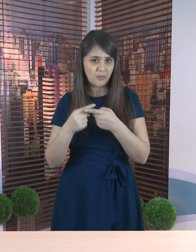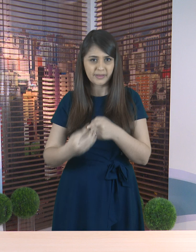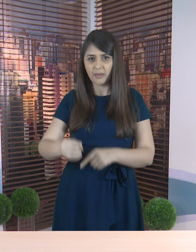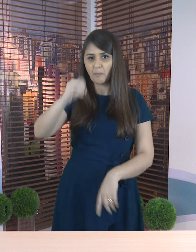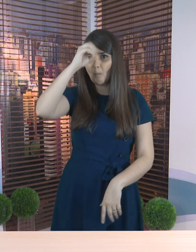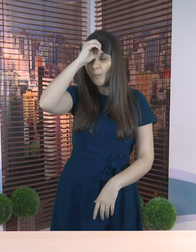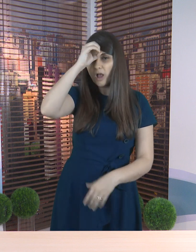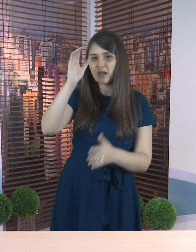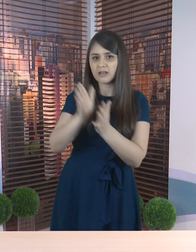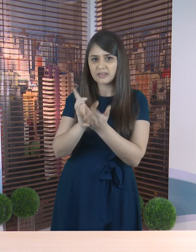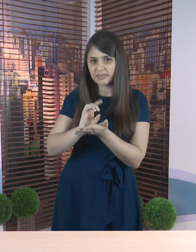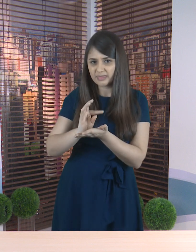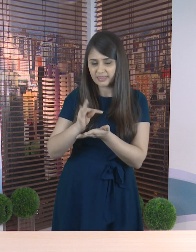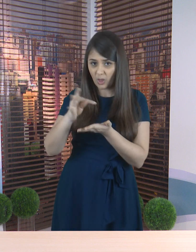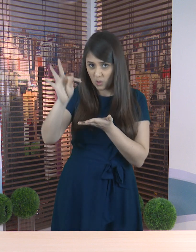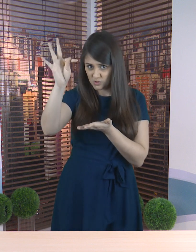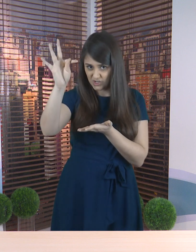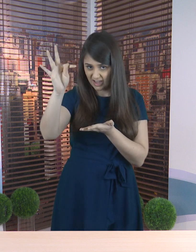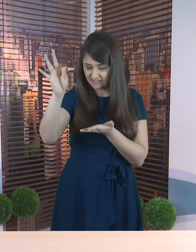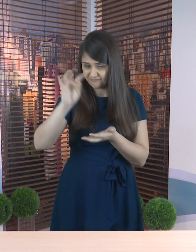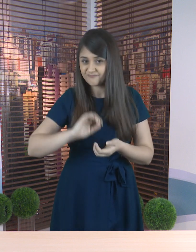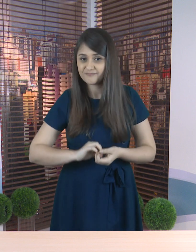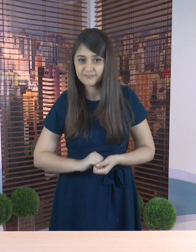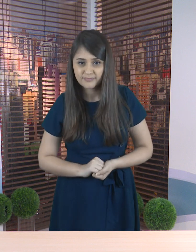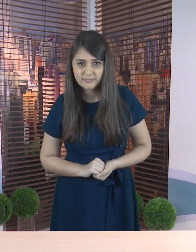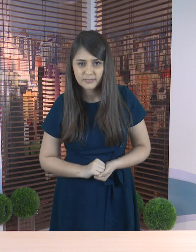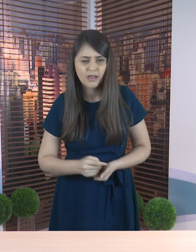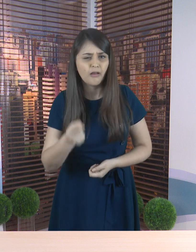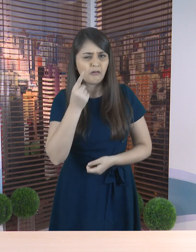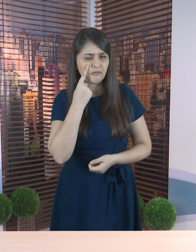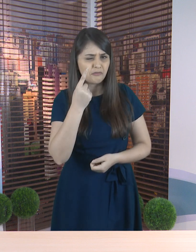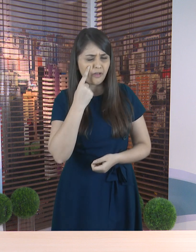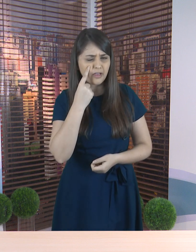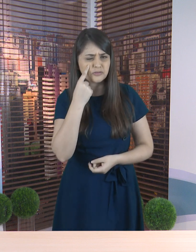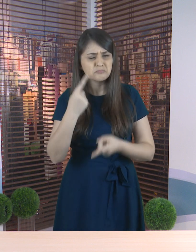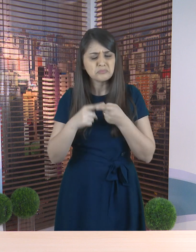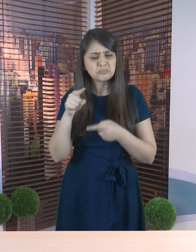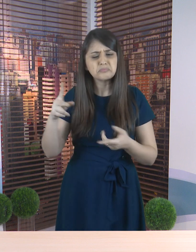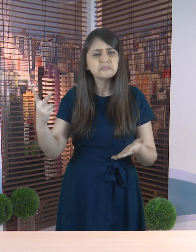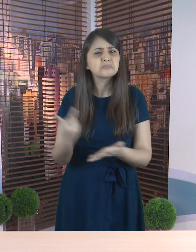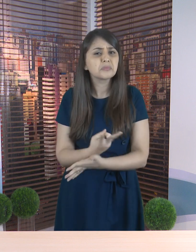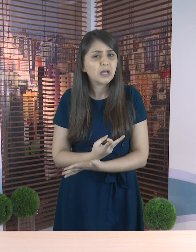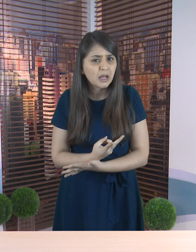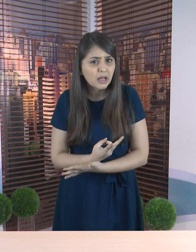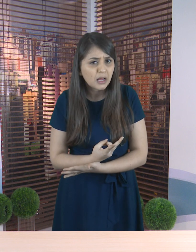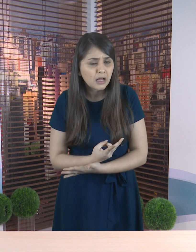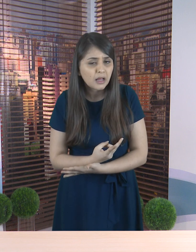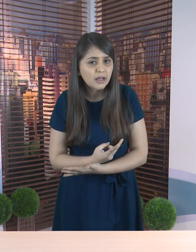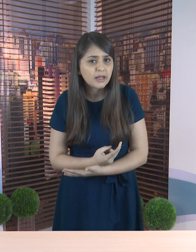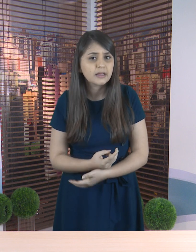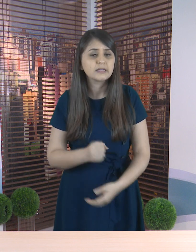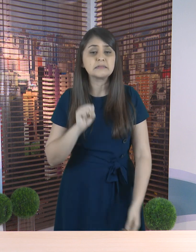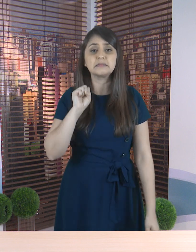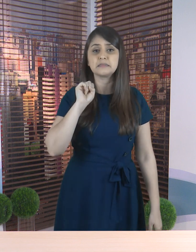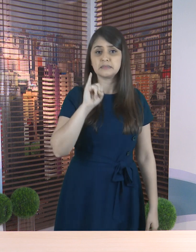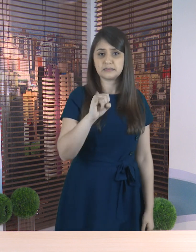conjunto do livro, duas coisas sobressaem antes de mais nada. De um lado, Zofar também se engana